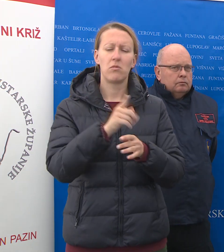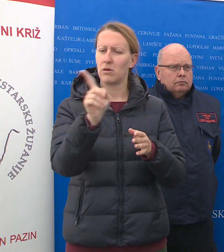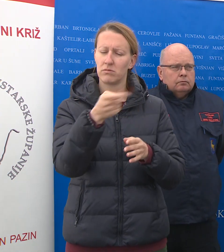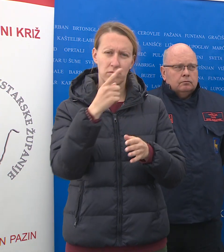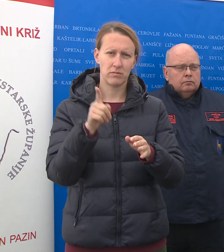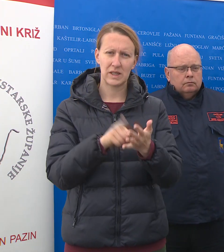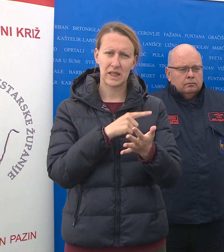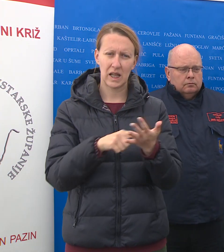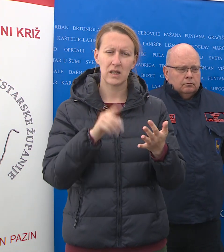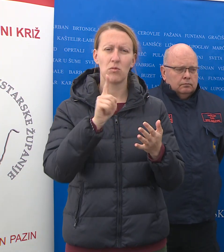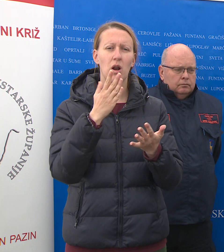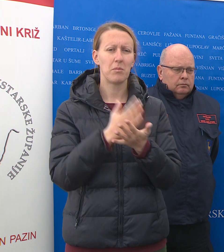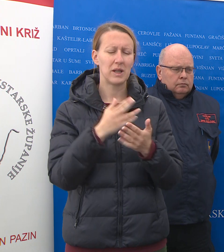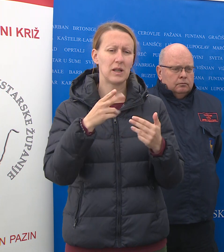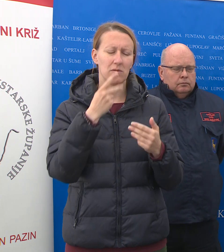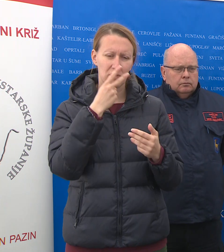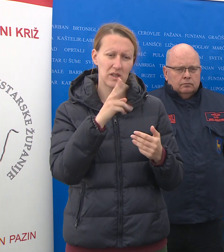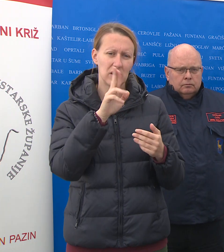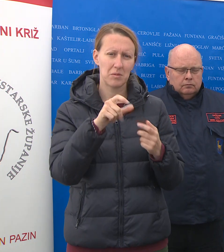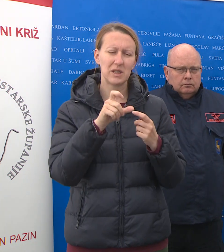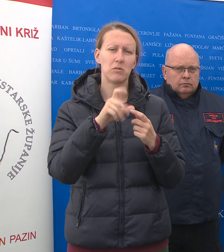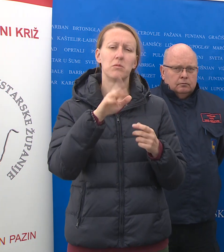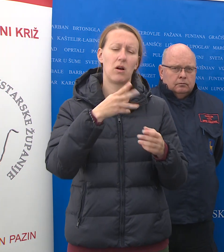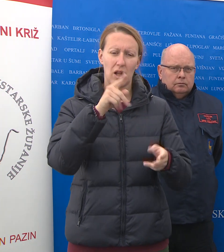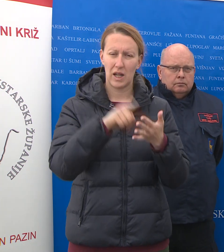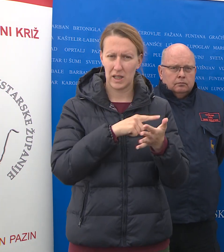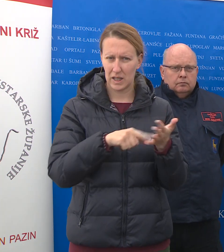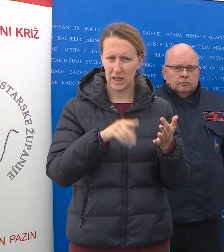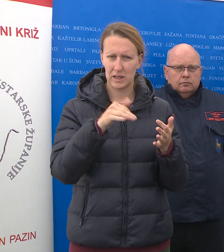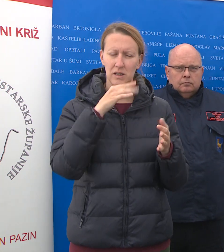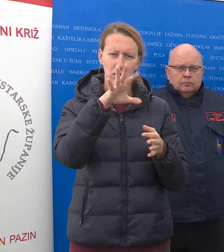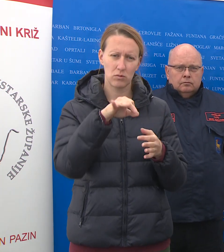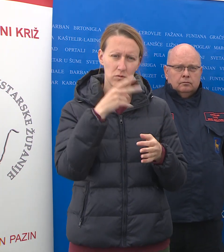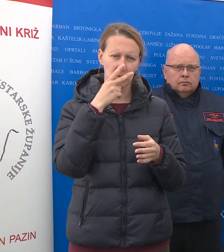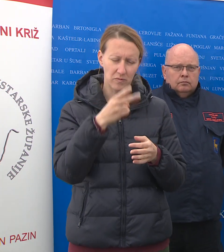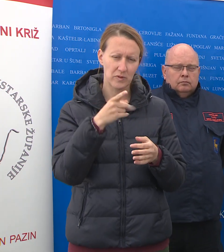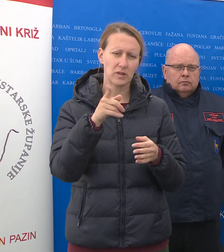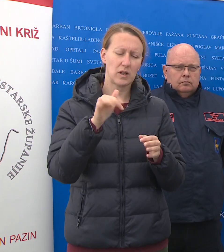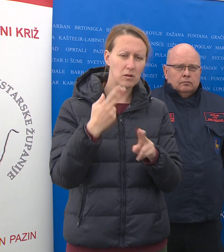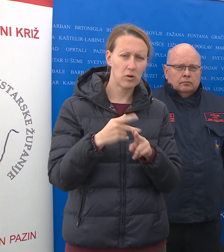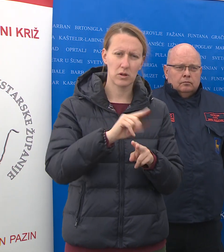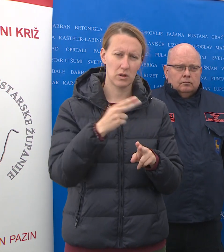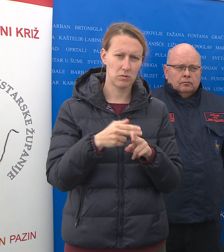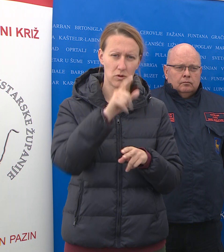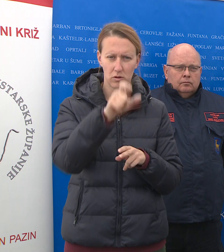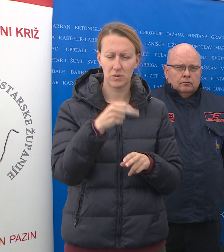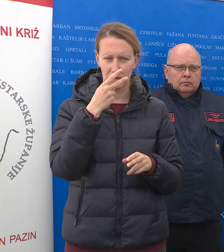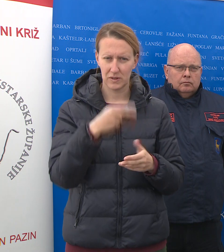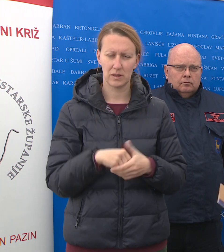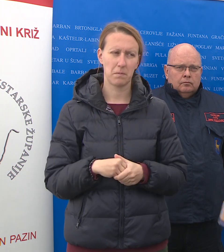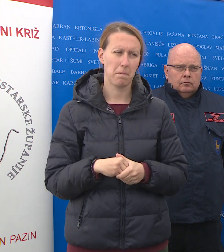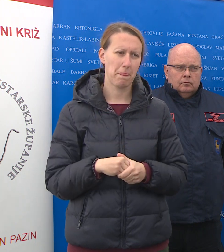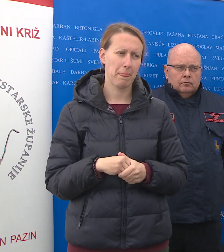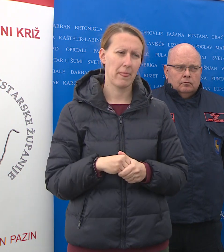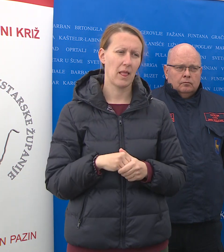neki kriteriji koji moraju biti prisutni da se onda ide u testiranje i uzorkovanje, odnosno testiranje osobe da se vidi. Evo